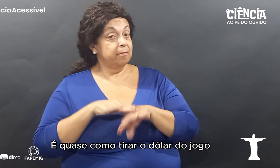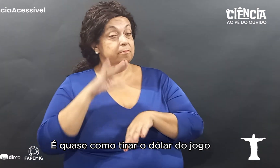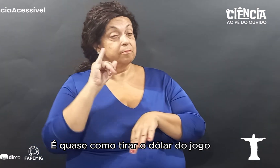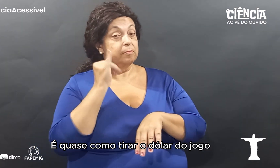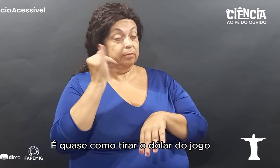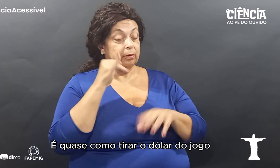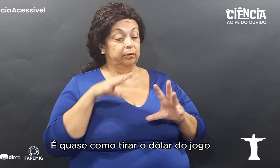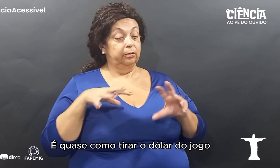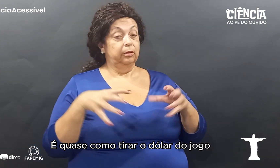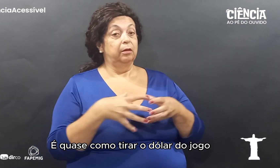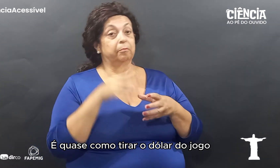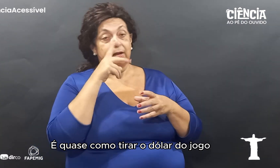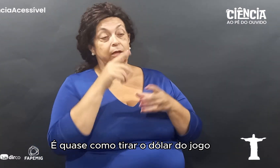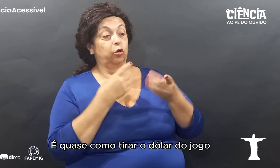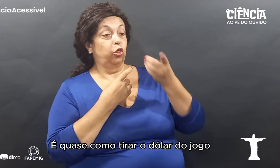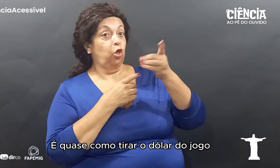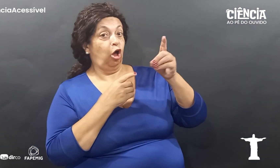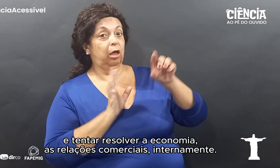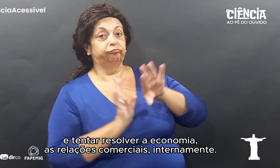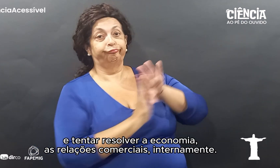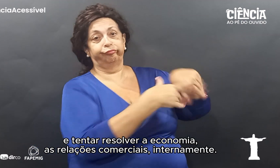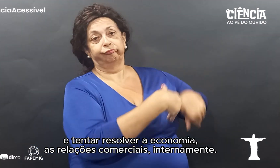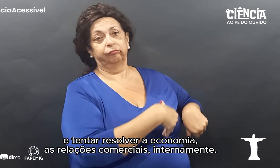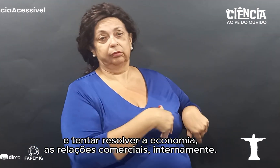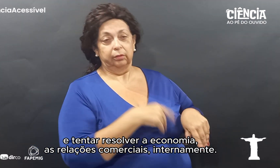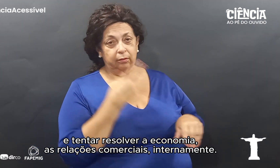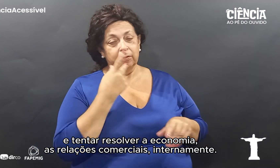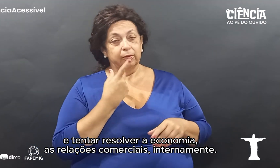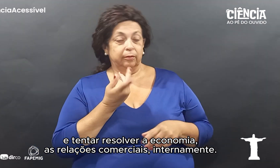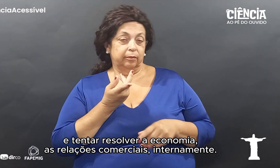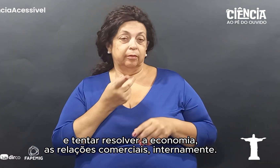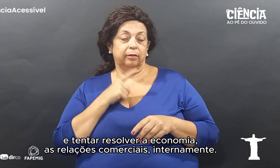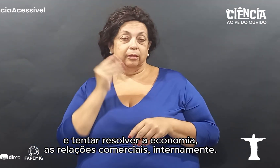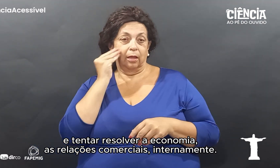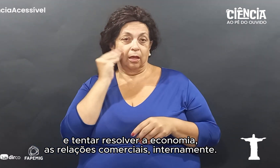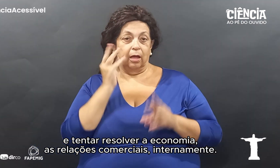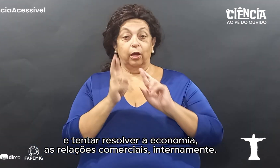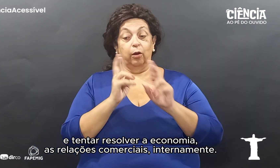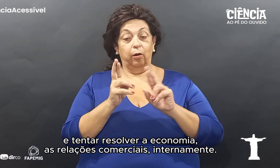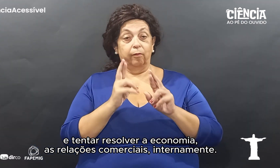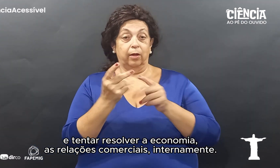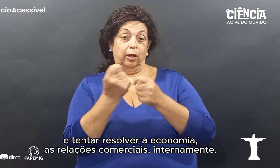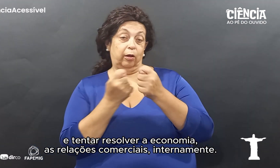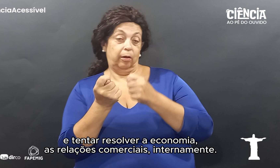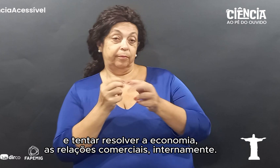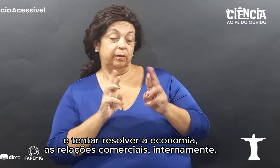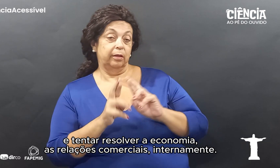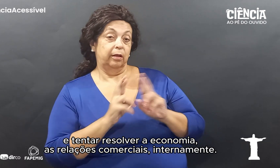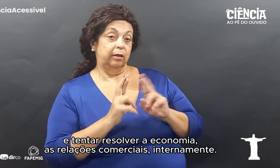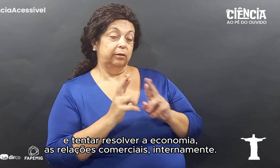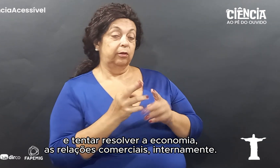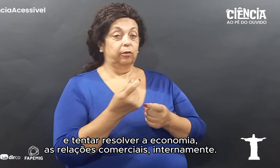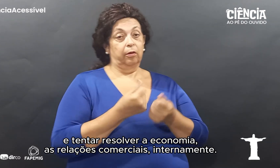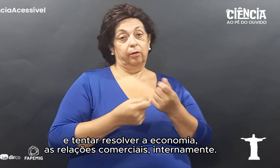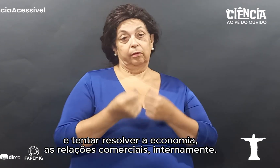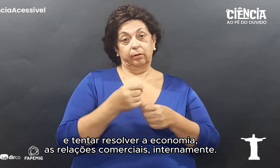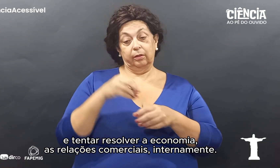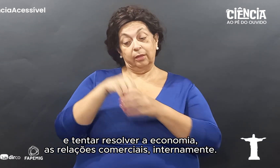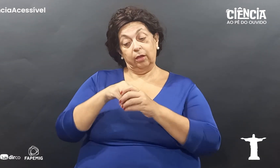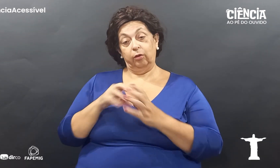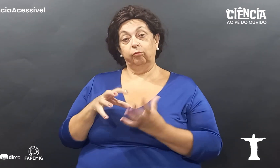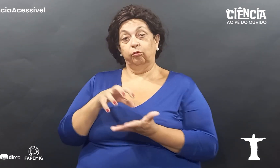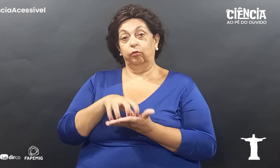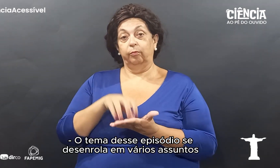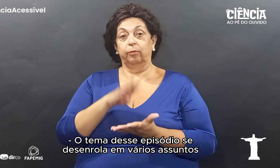quase como tirar o dólar do jogo, né? E tentar resolver a economia, as relações comerciais